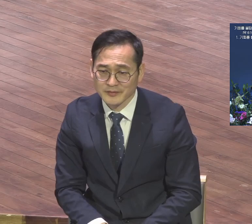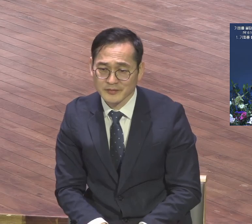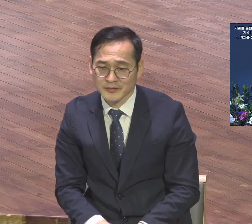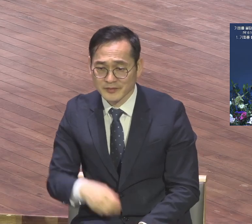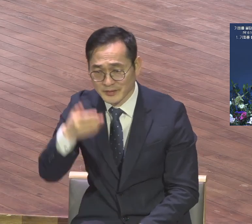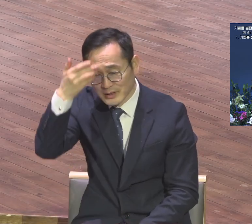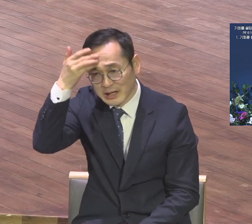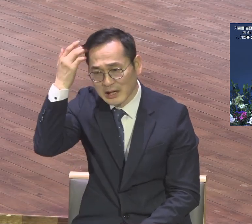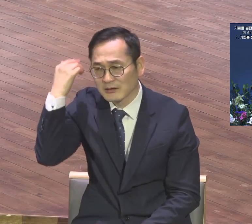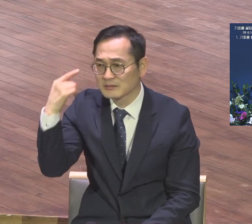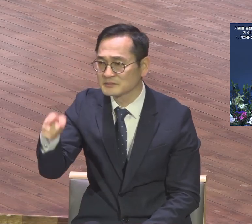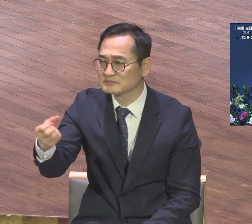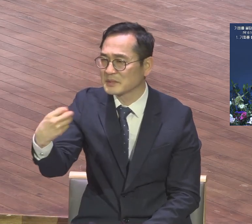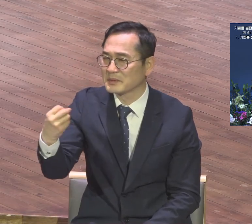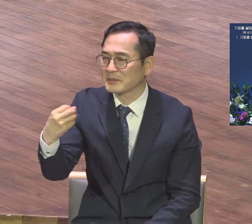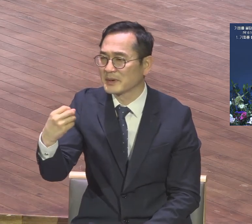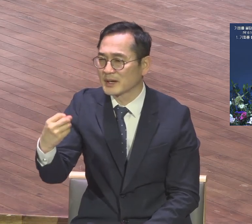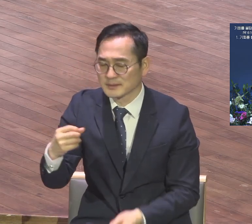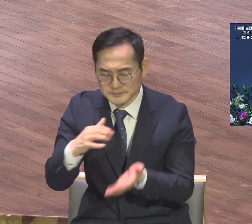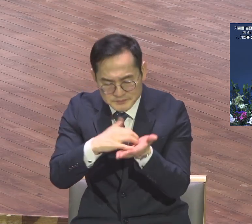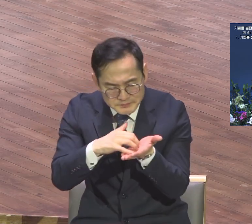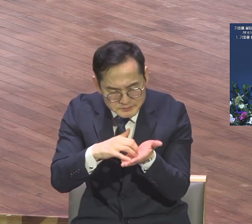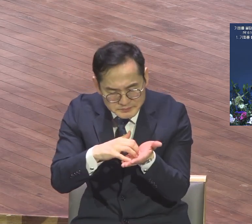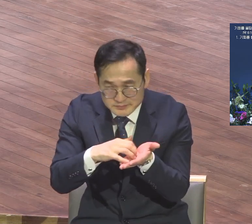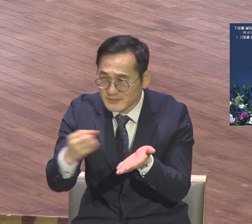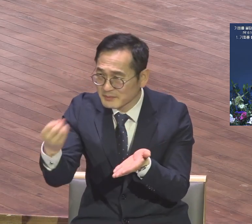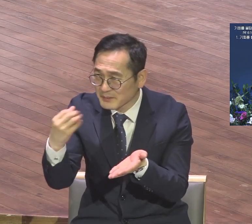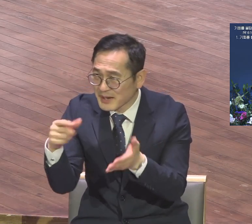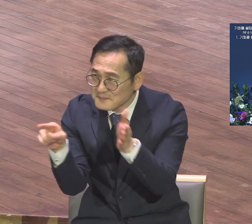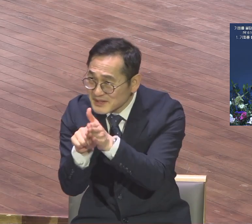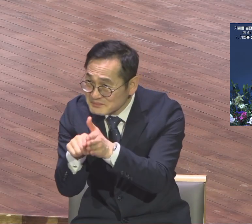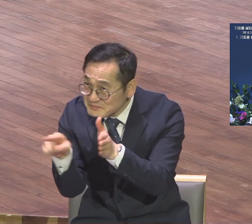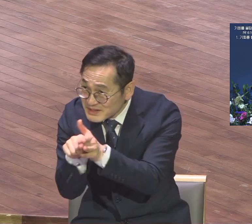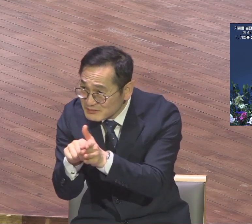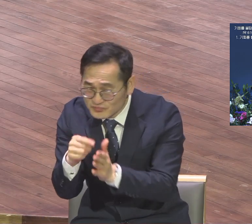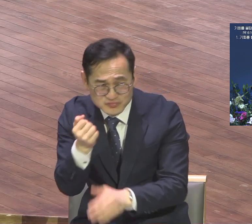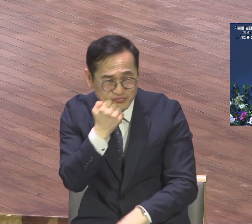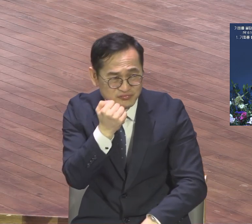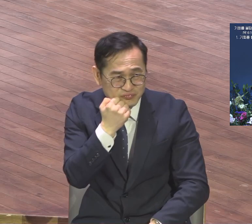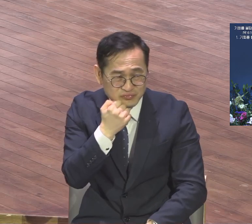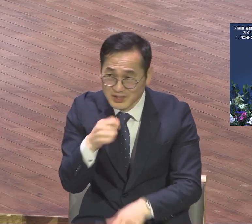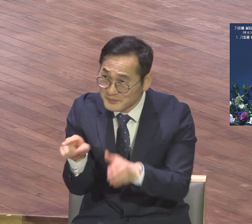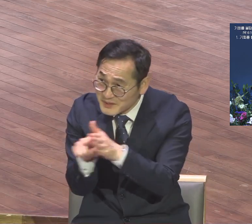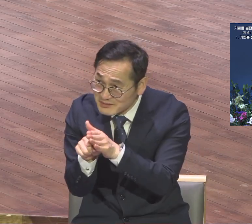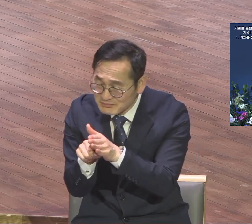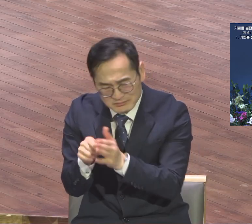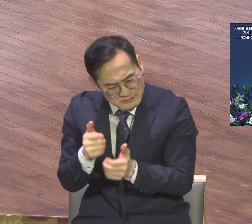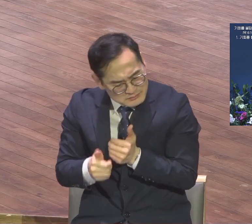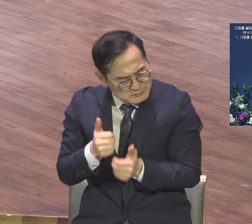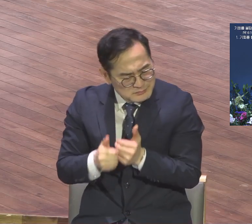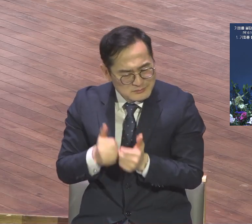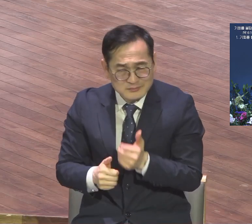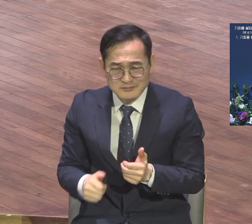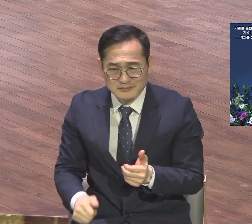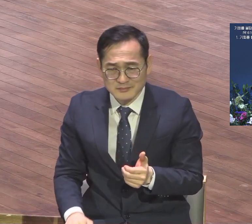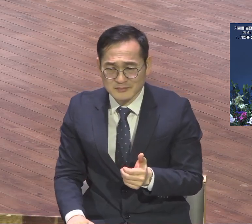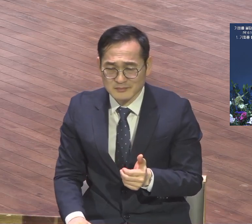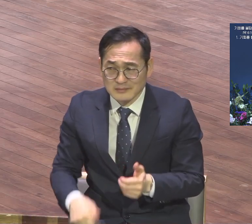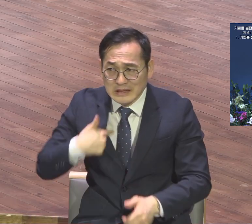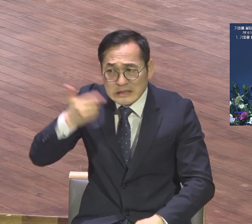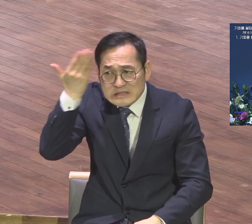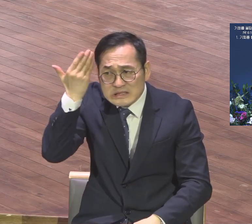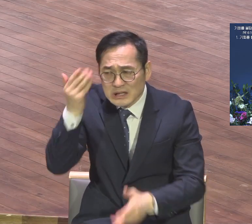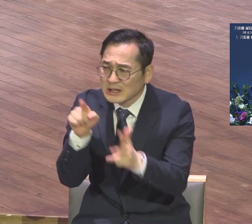말을 세상적인 계산으로 맞도 안 말을 믿음으로 소화가 안 되는 거예요. 소화가 안 돼. 이해가 안 되는 겁니다.